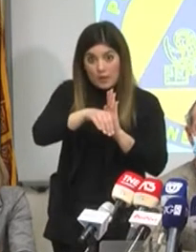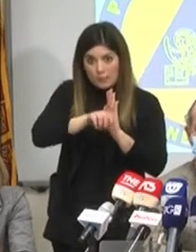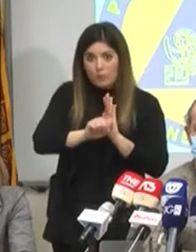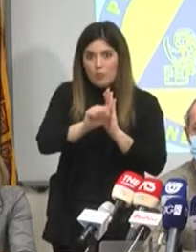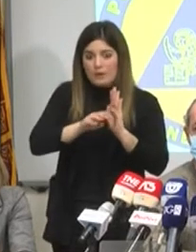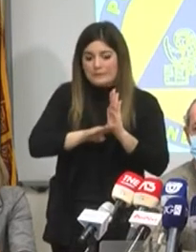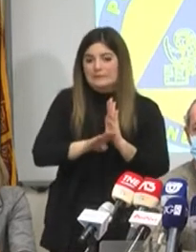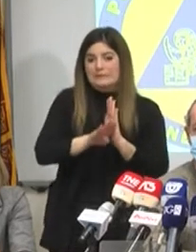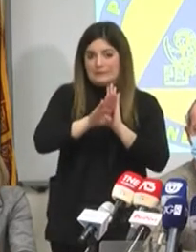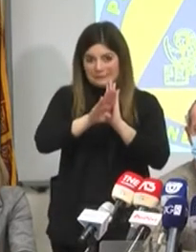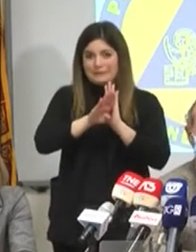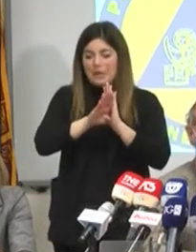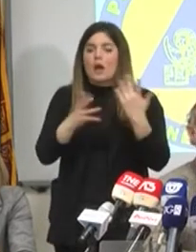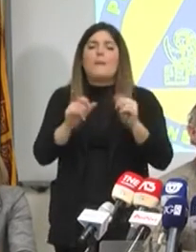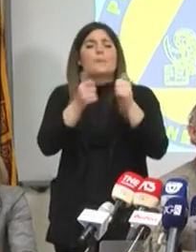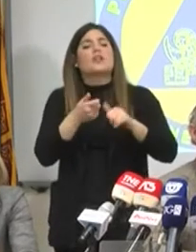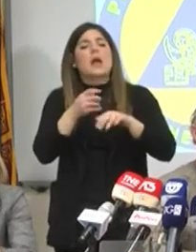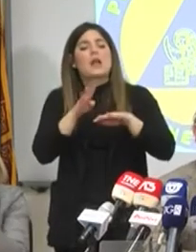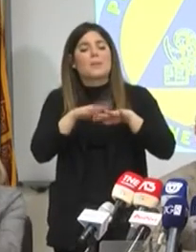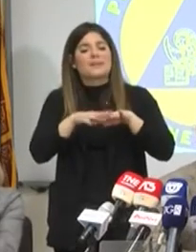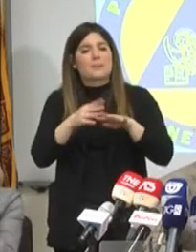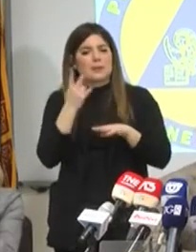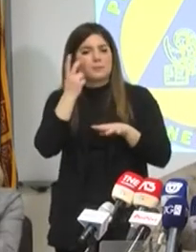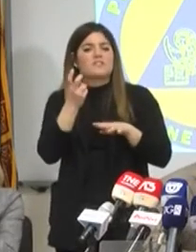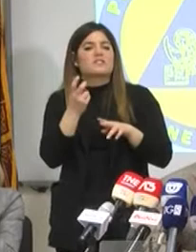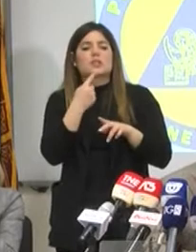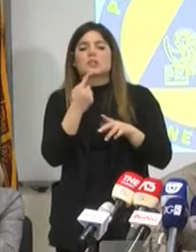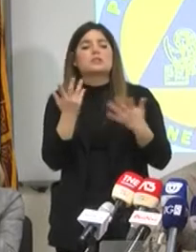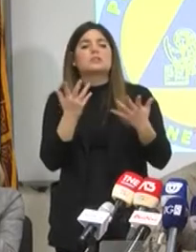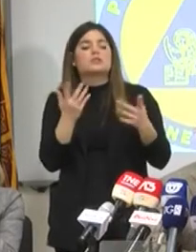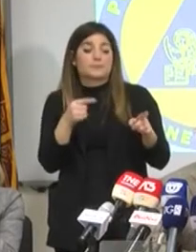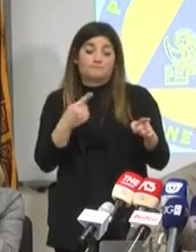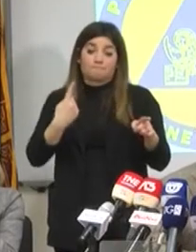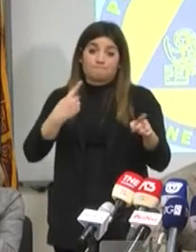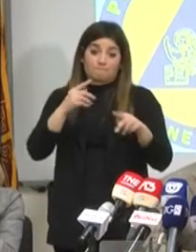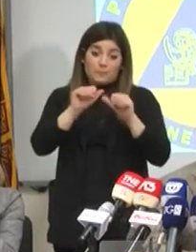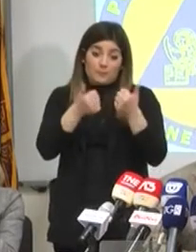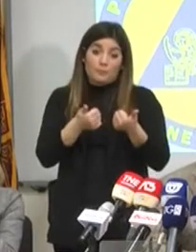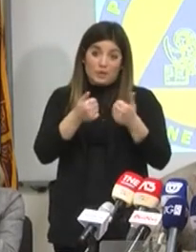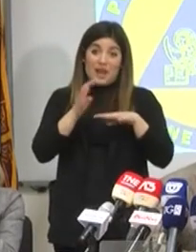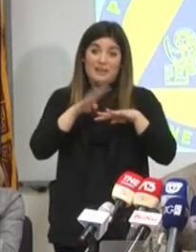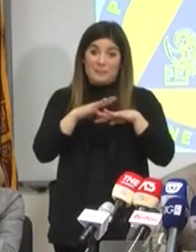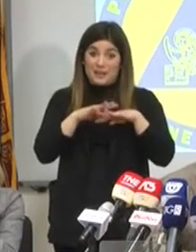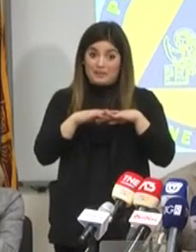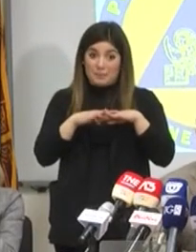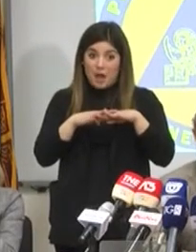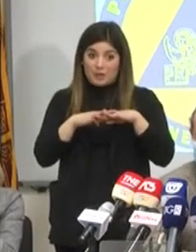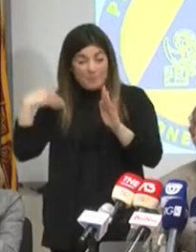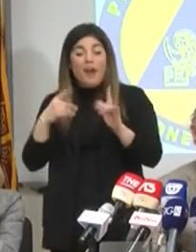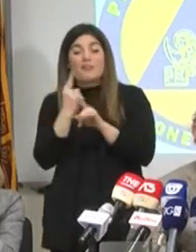modelli previsionali ci dicono questo, cioè che adesso siamo in discesa e quando eravamo in salita ci dicevano che eravamo in salita.